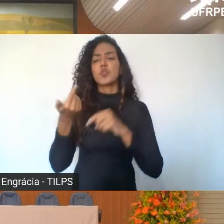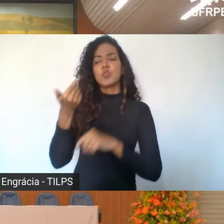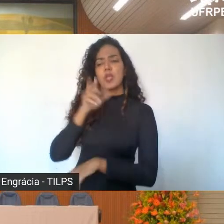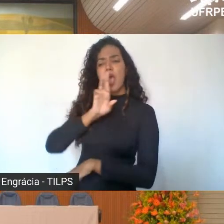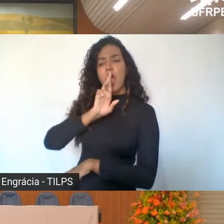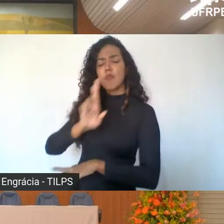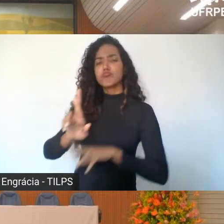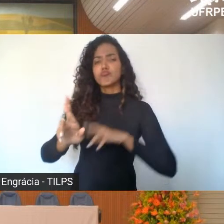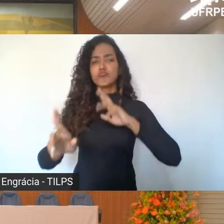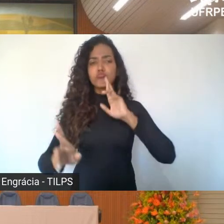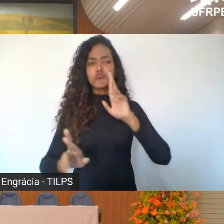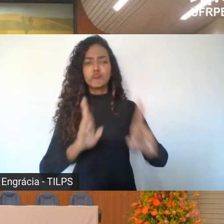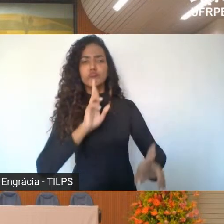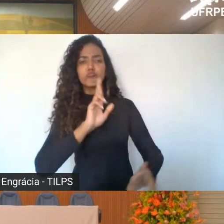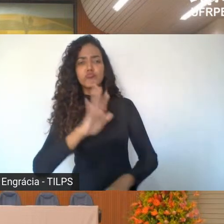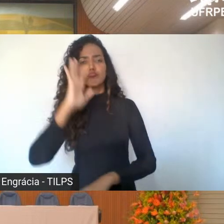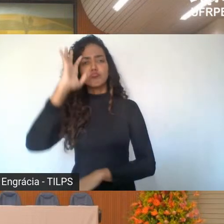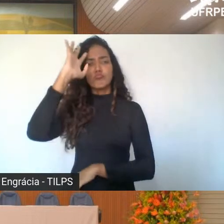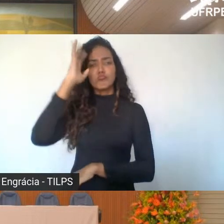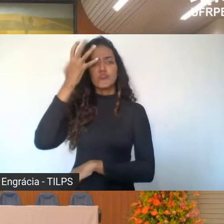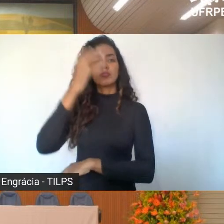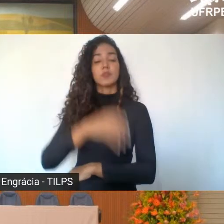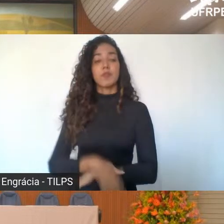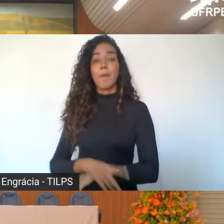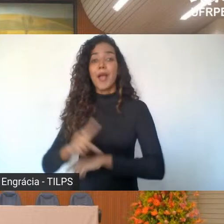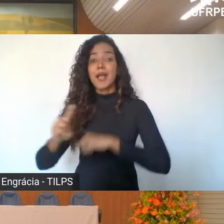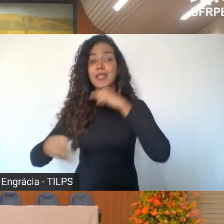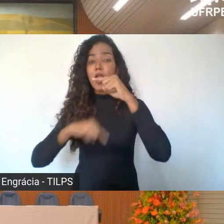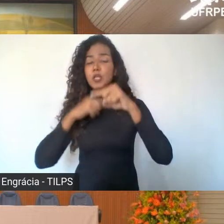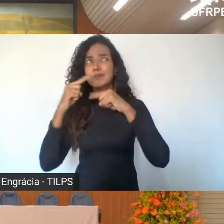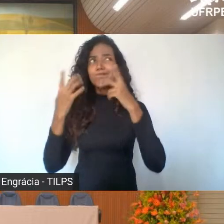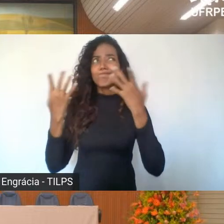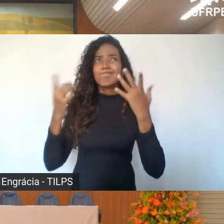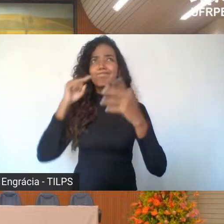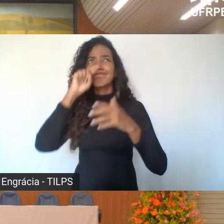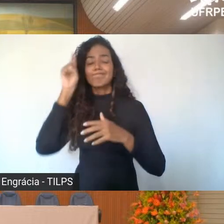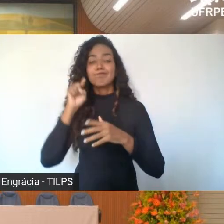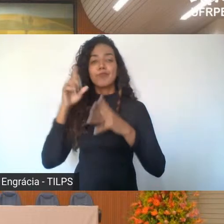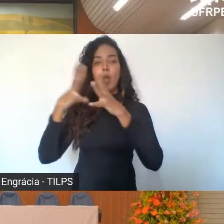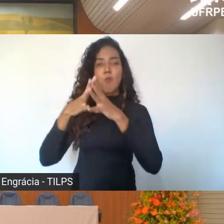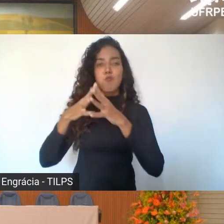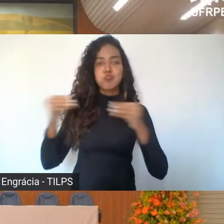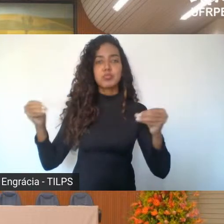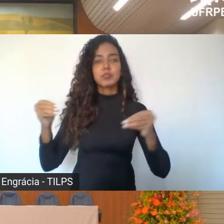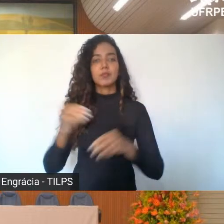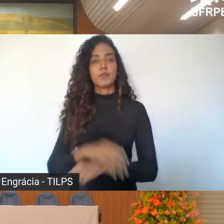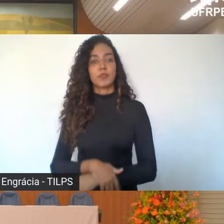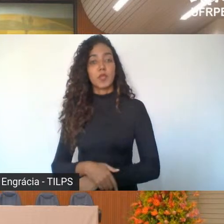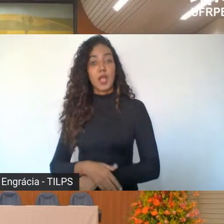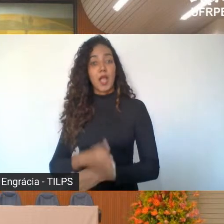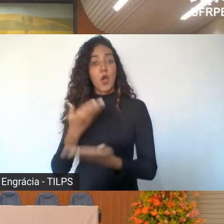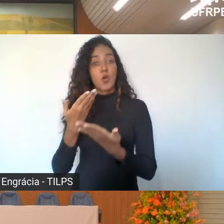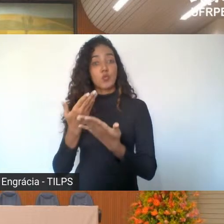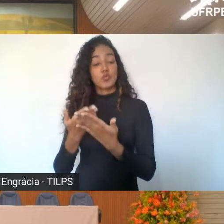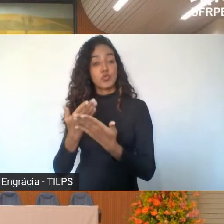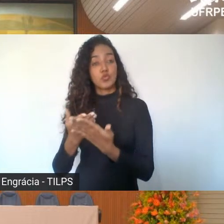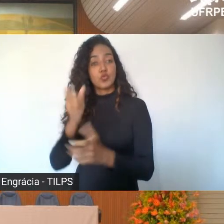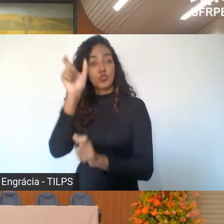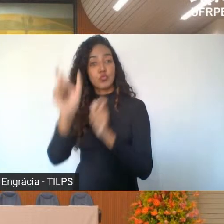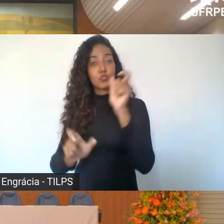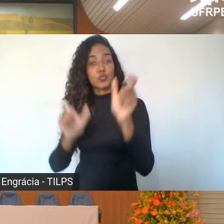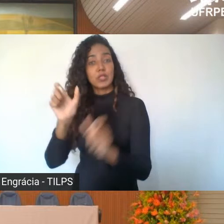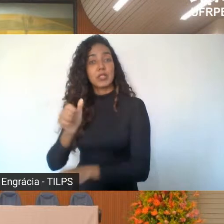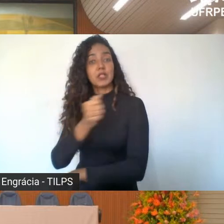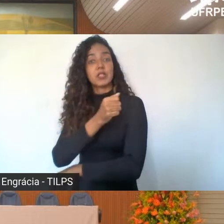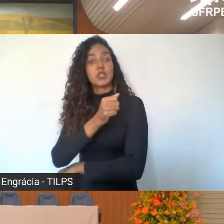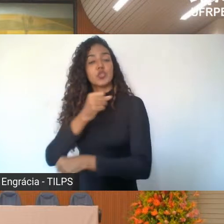as dúvidas, elas deixem de existir. Aos nossos estudantes 2020.2, estava aqui acompanhando o chat